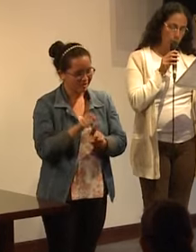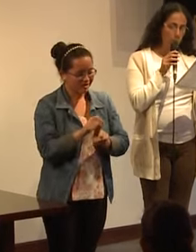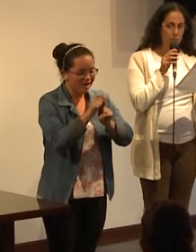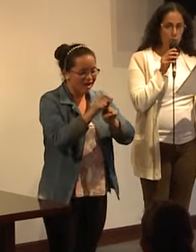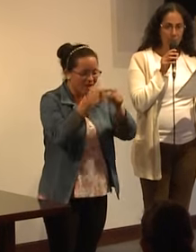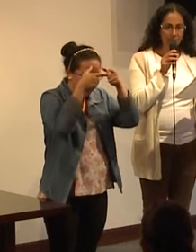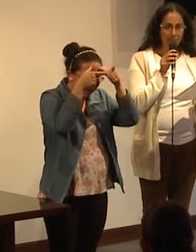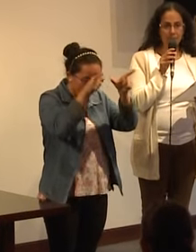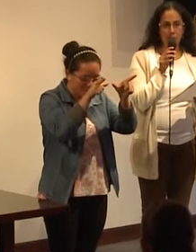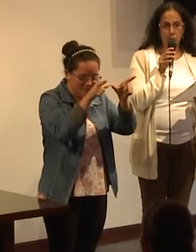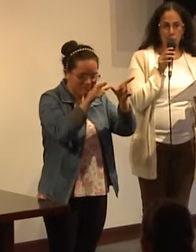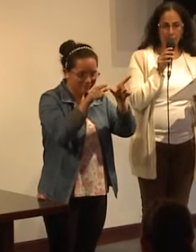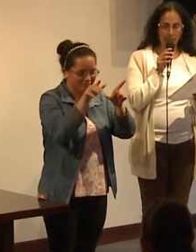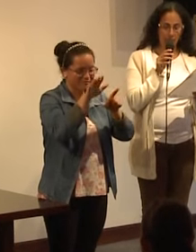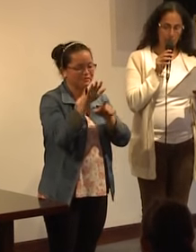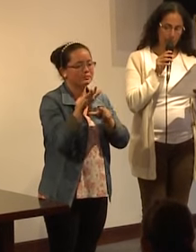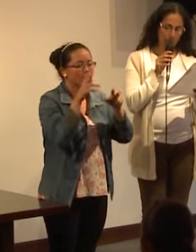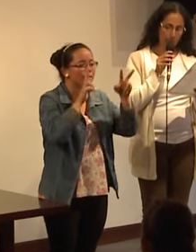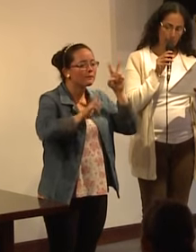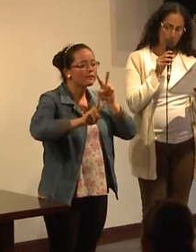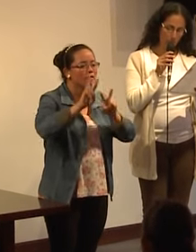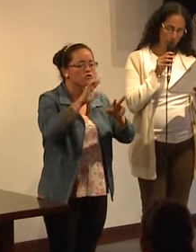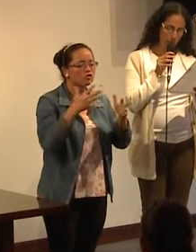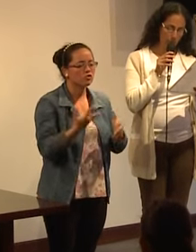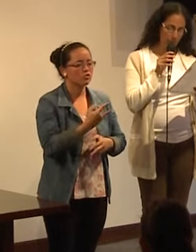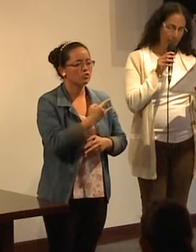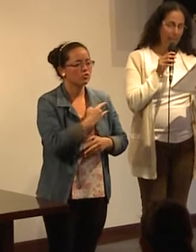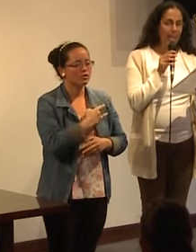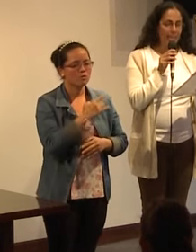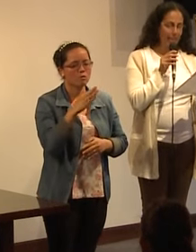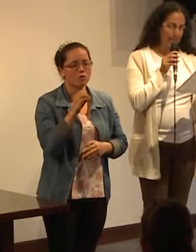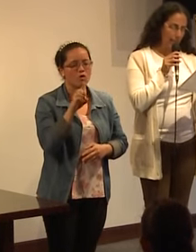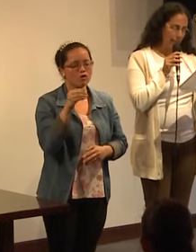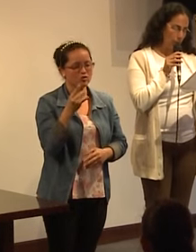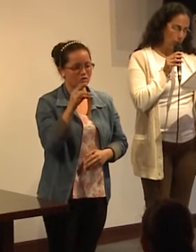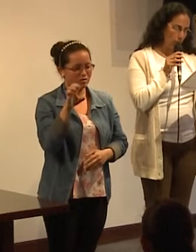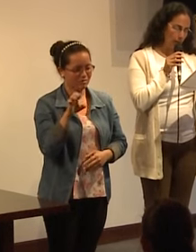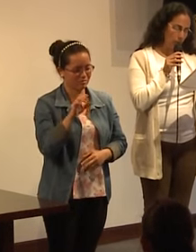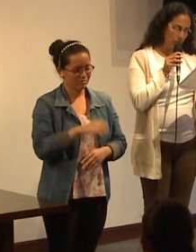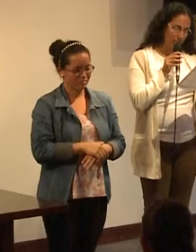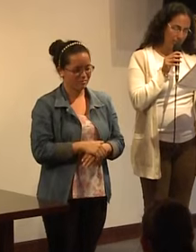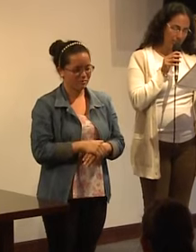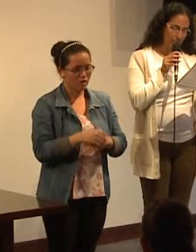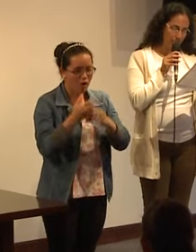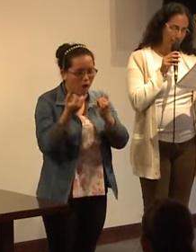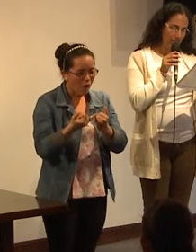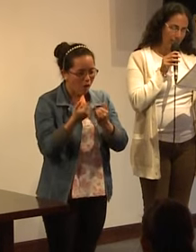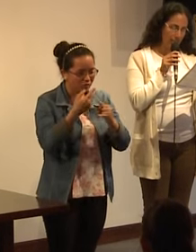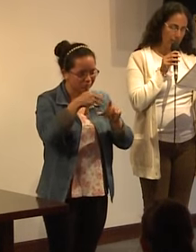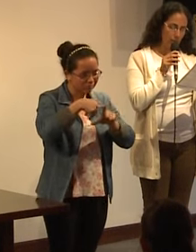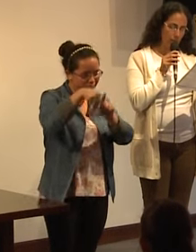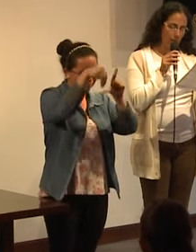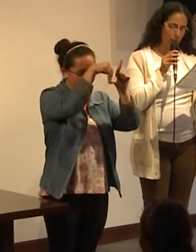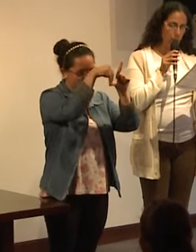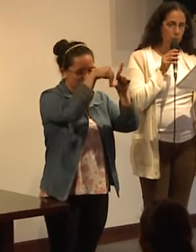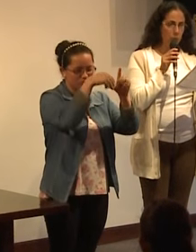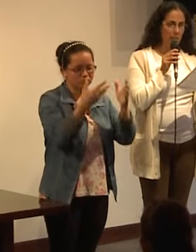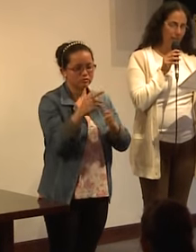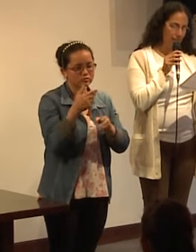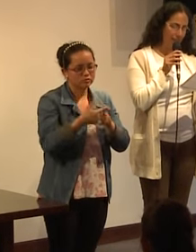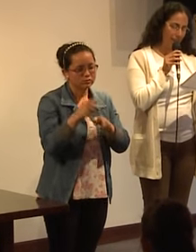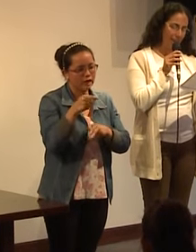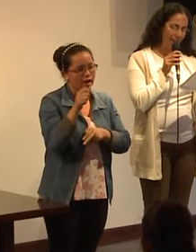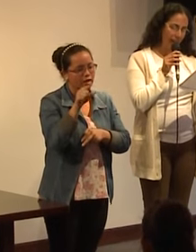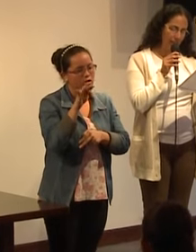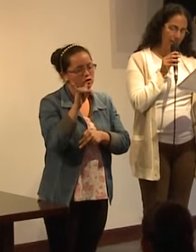lenguaje audiovisual de la Universidad del Bosque. Candidato actualmente a Magíster en Gestión de la